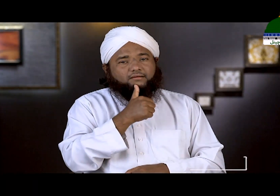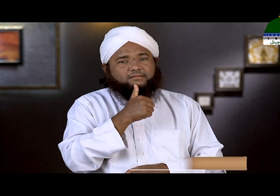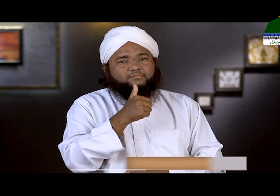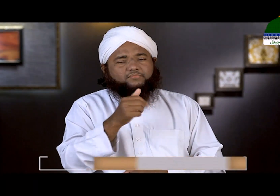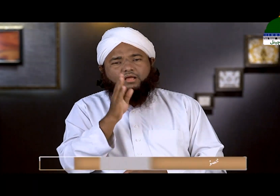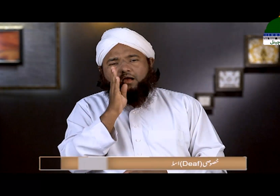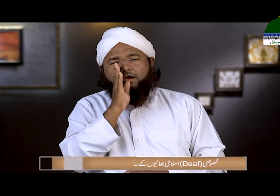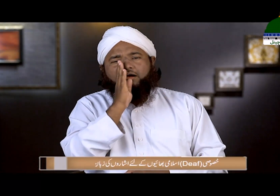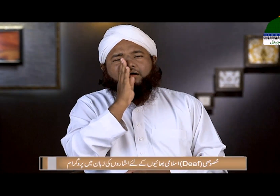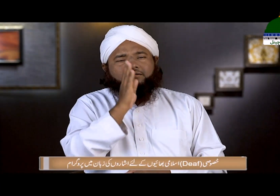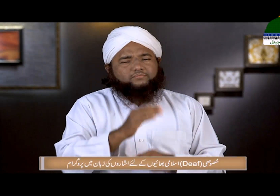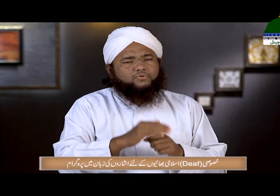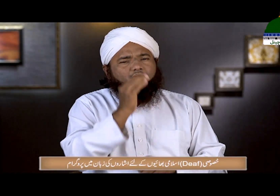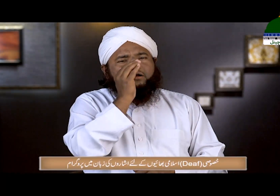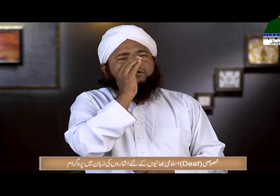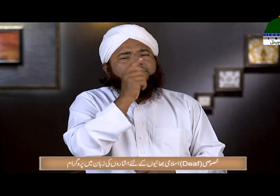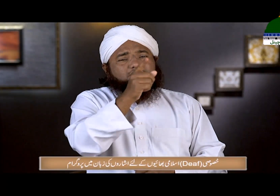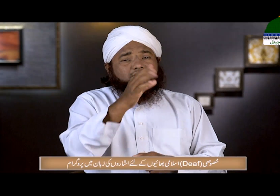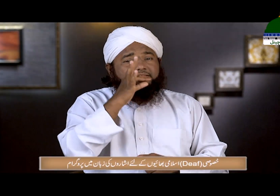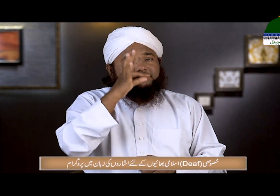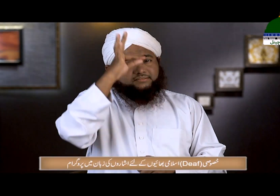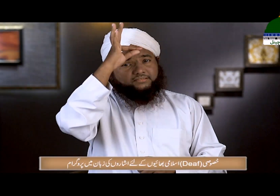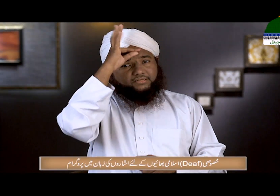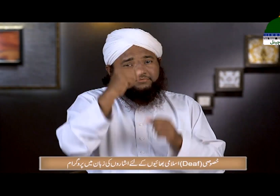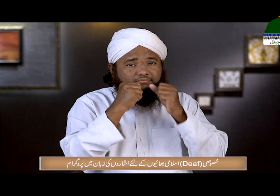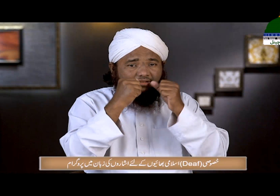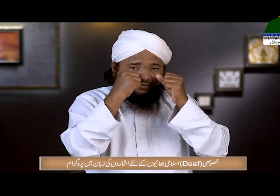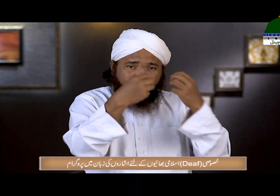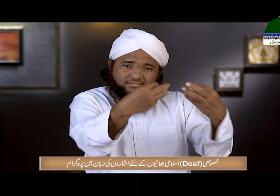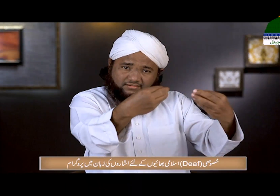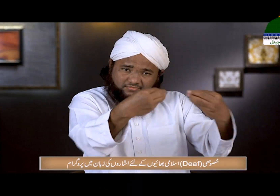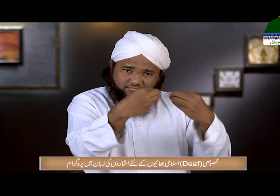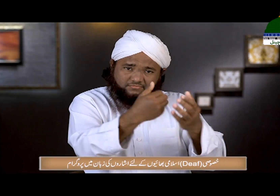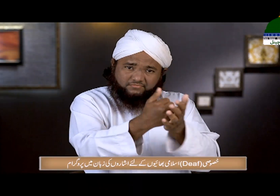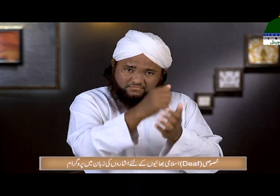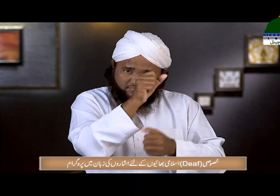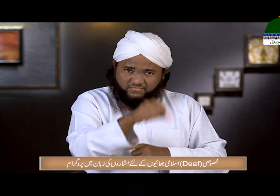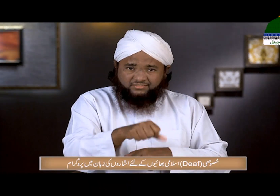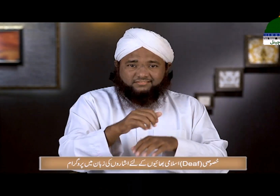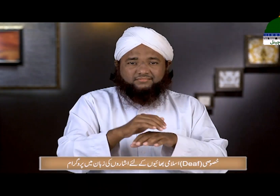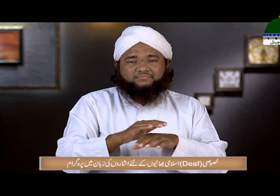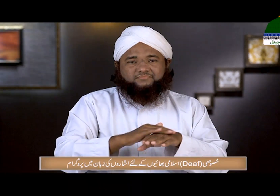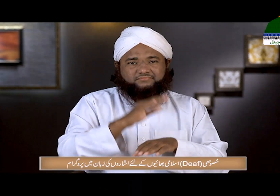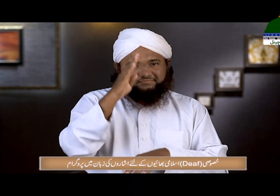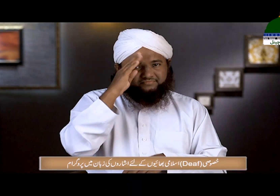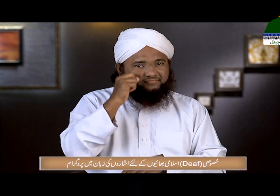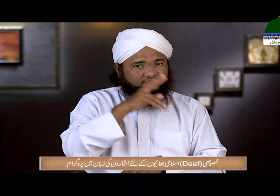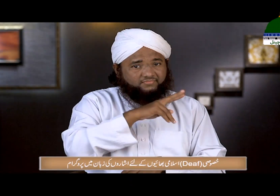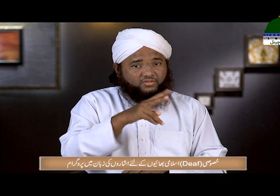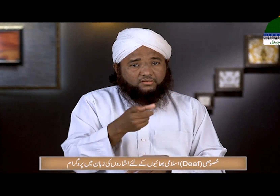علیہ السلام پکار کر آواز دیں گے، یا احمد یا احمد، اے احمد اے احمد، اے عاشقان رسول قربان جائیے